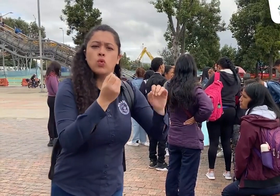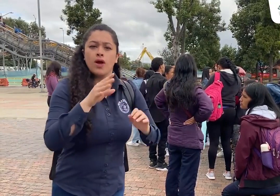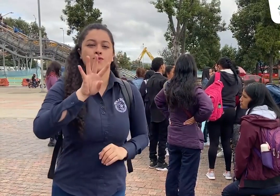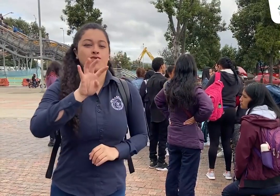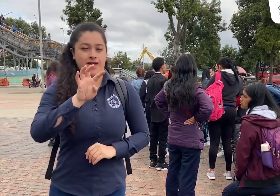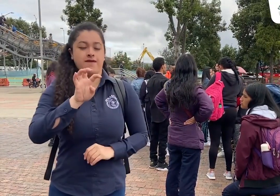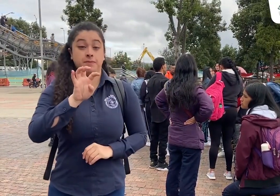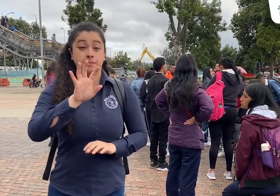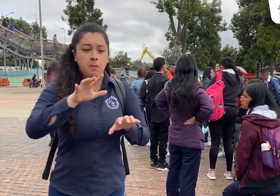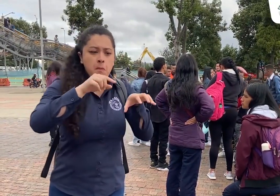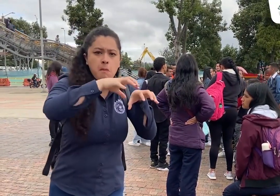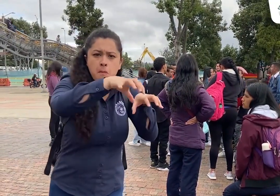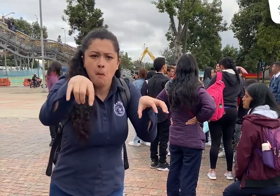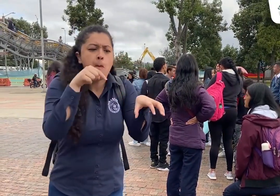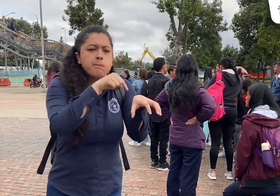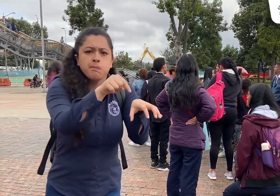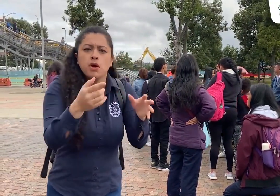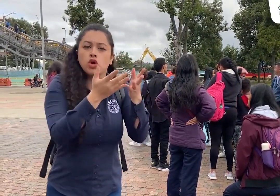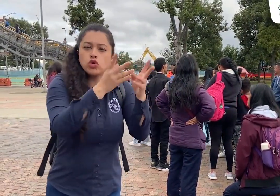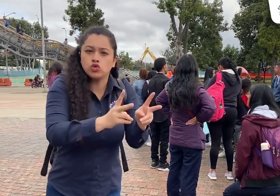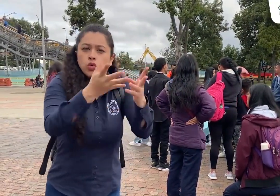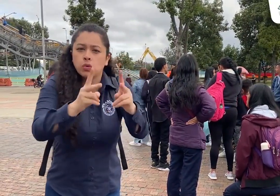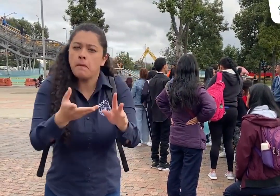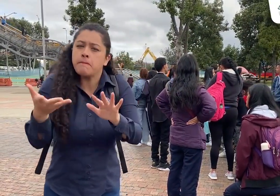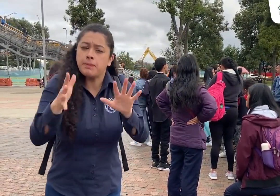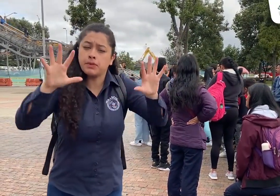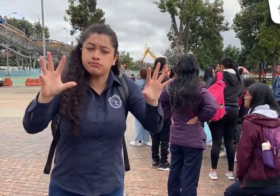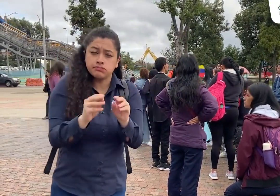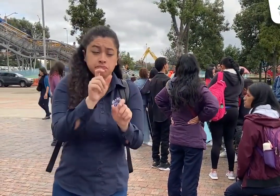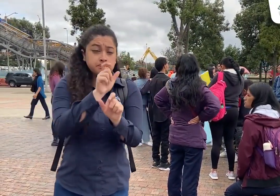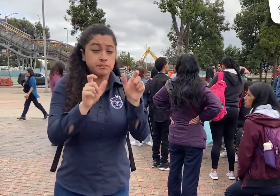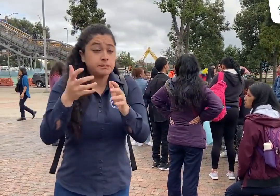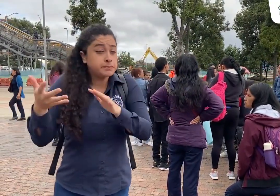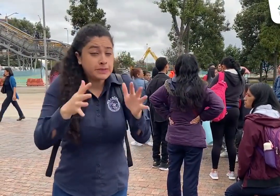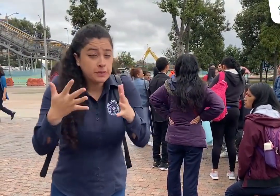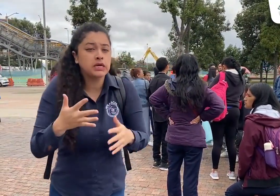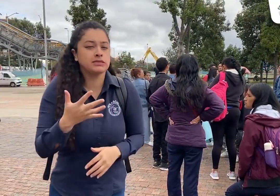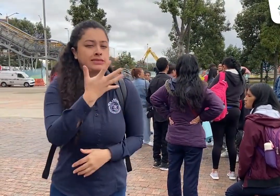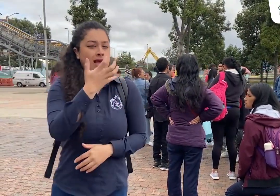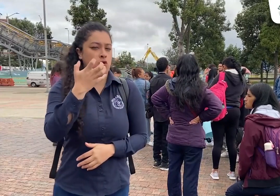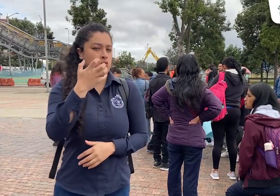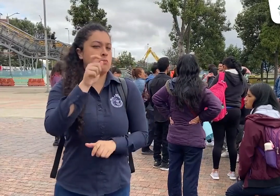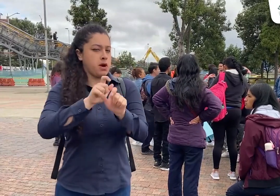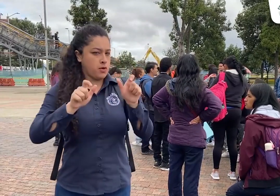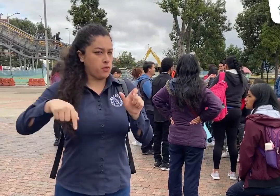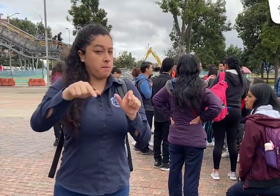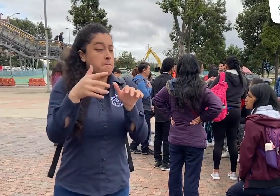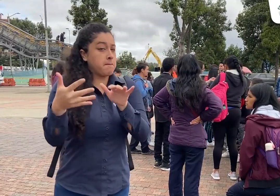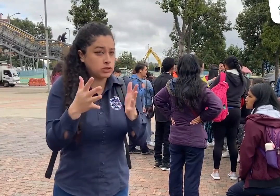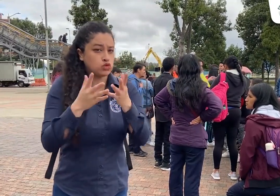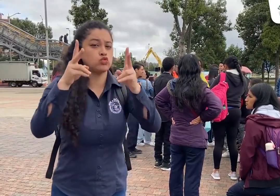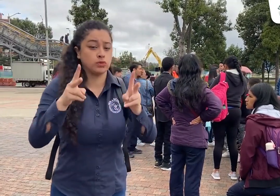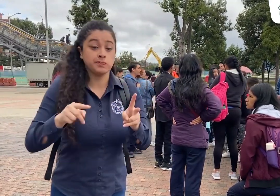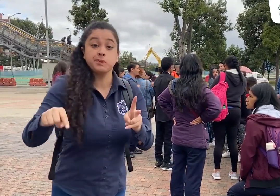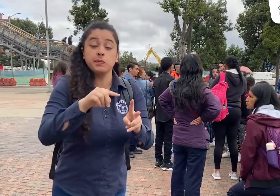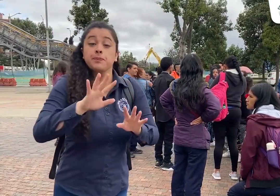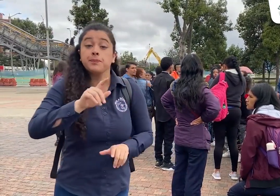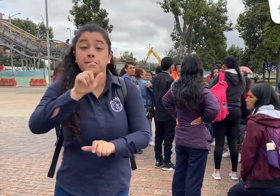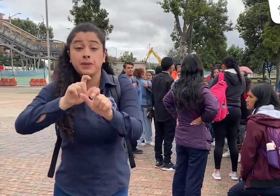educativas, instituciones que suman alrededor de 500 estudiantes, no cuentan hasta el momento con el servicio de